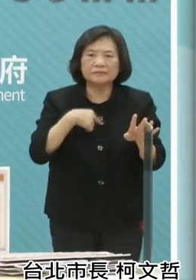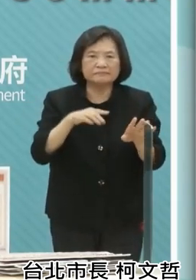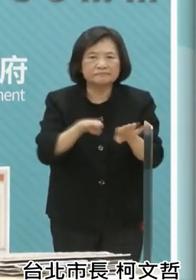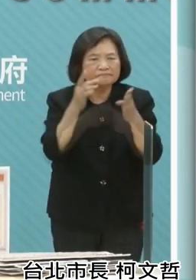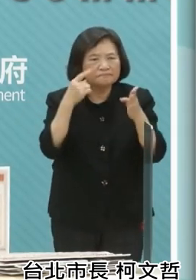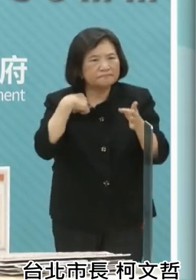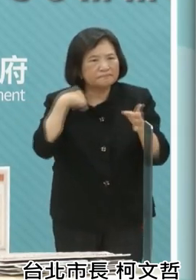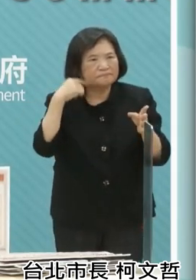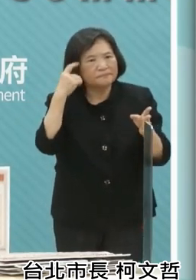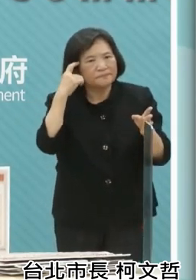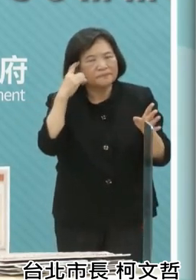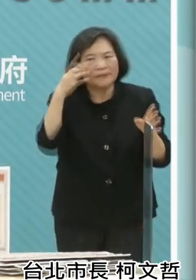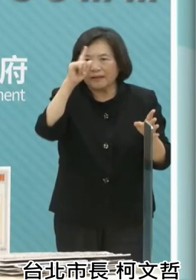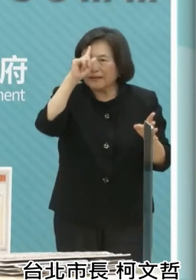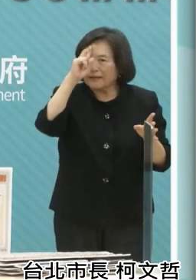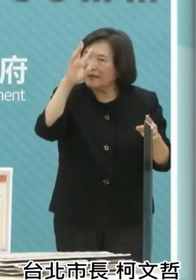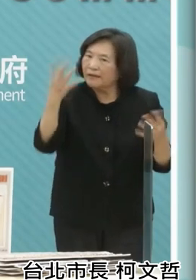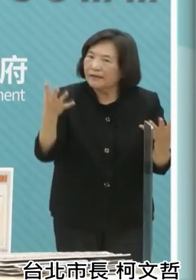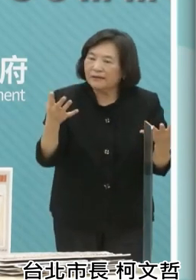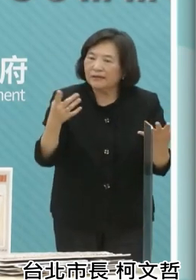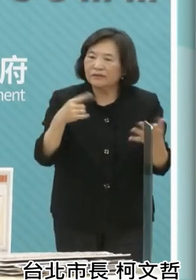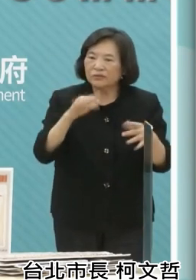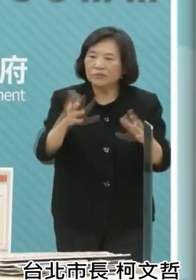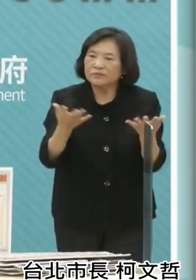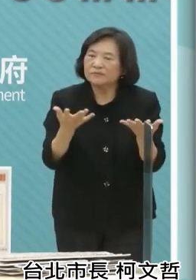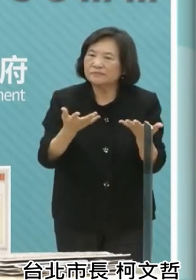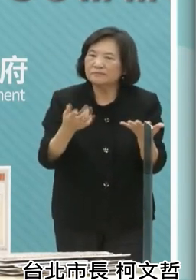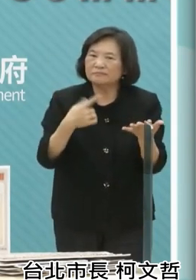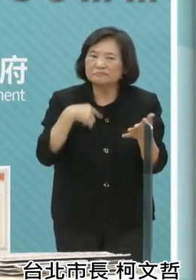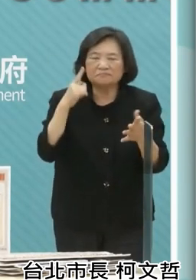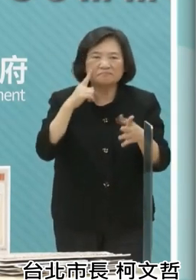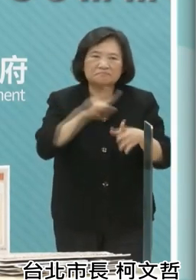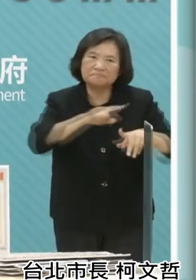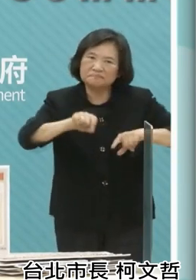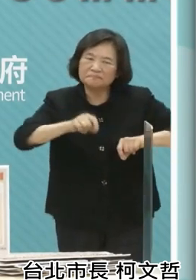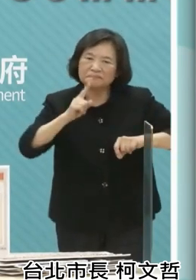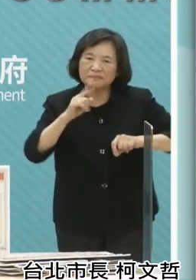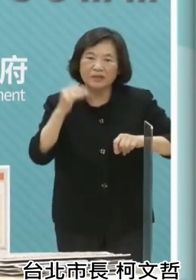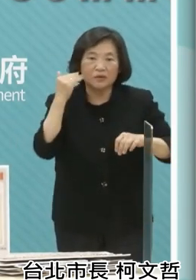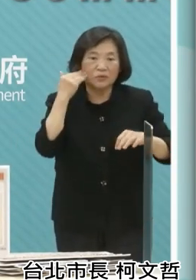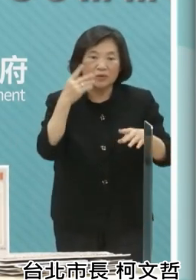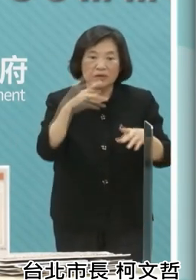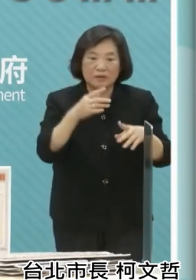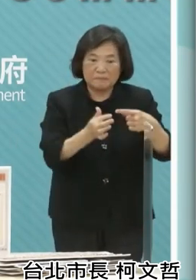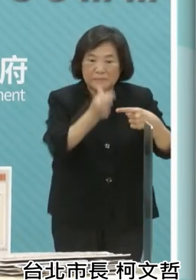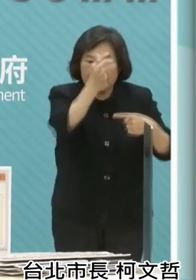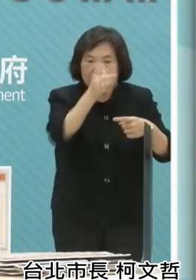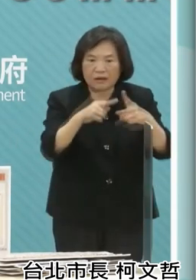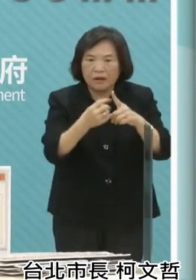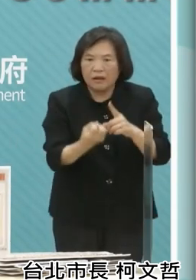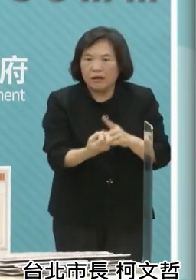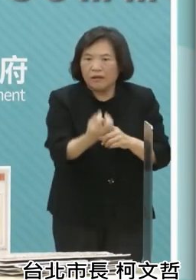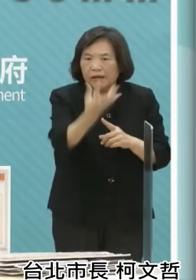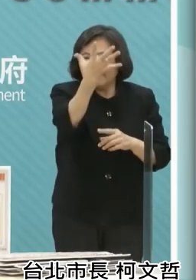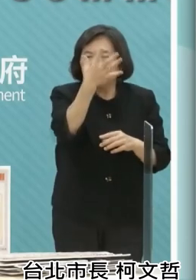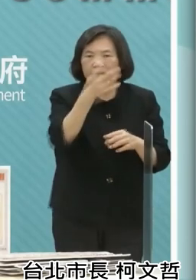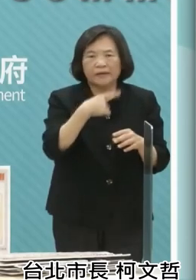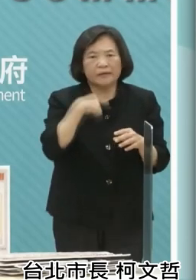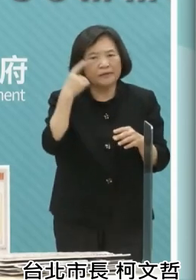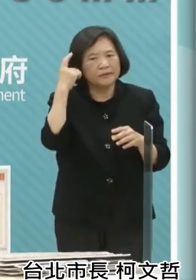未来的几天要很严肃的思考的题目。如果案例一直增加，你知道吗？也许最差